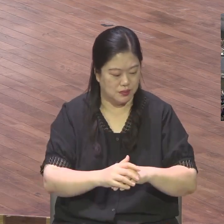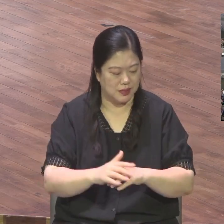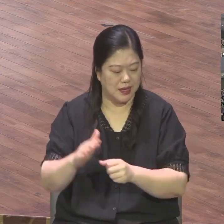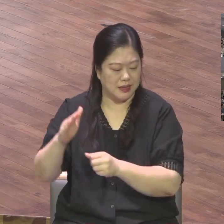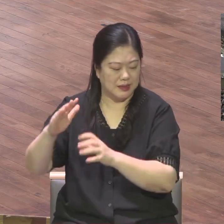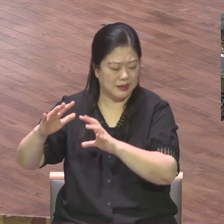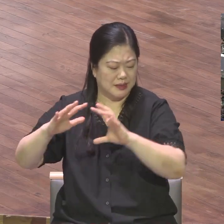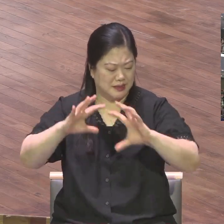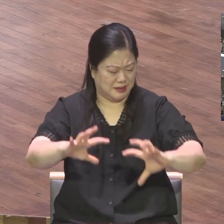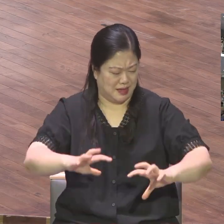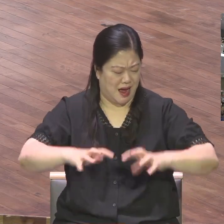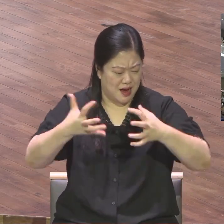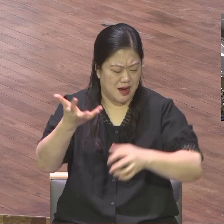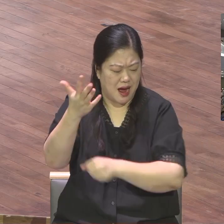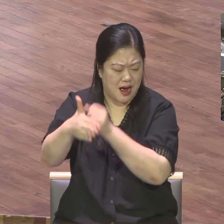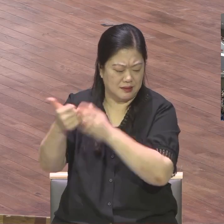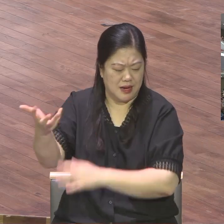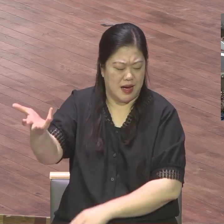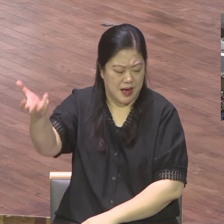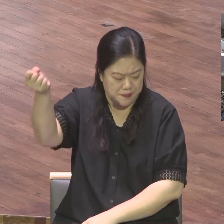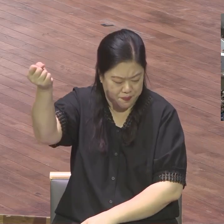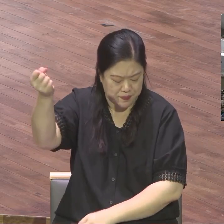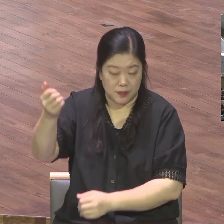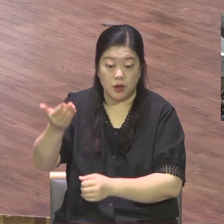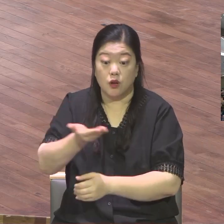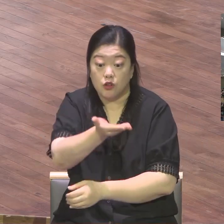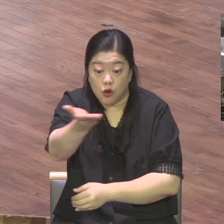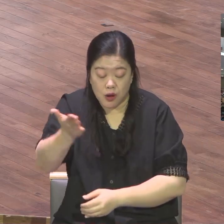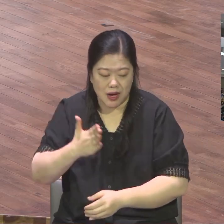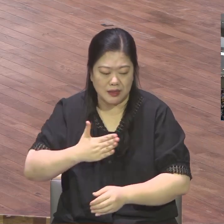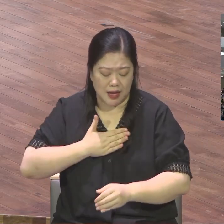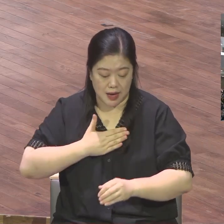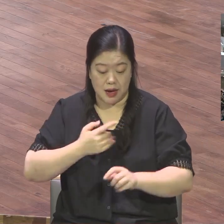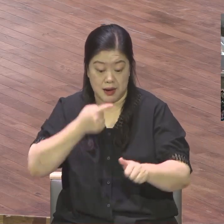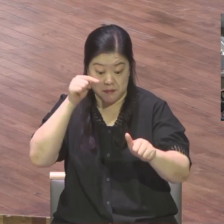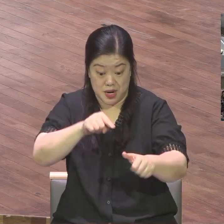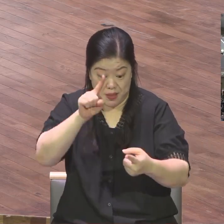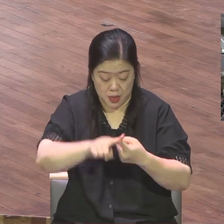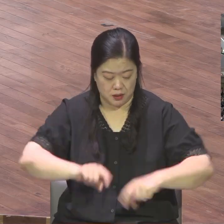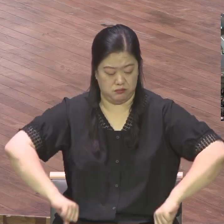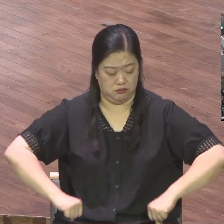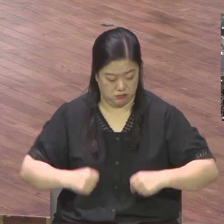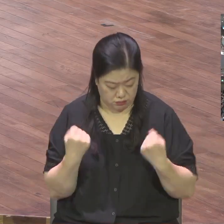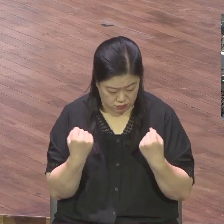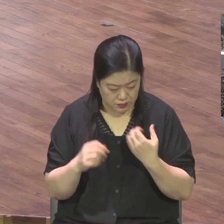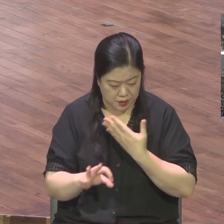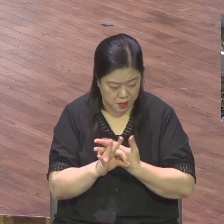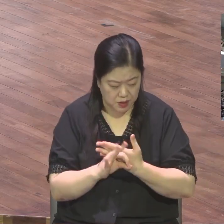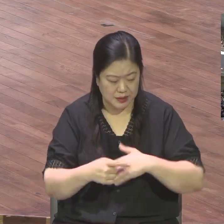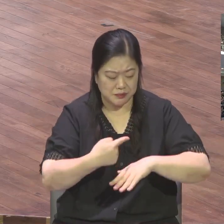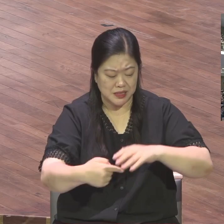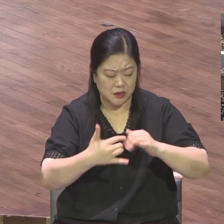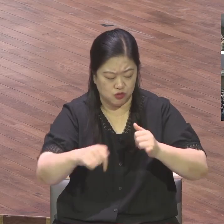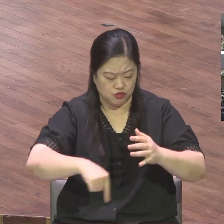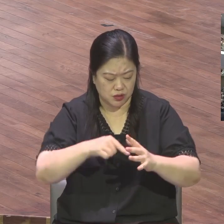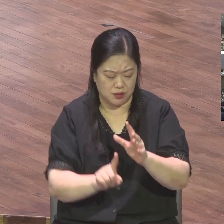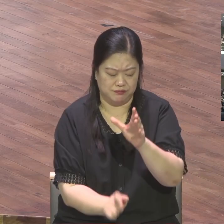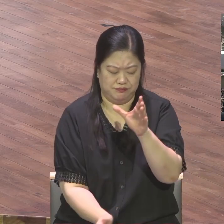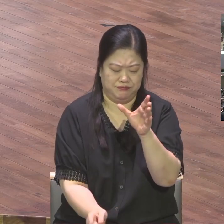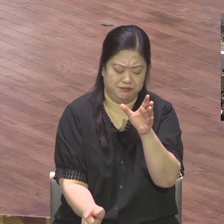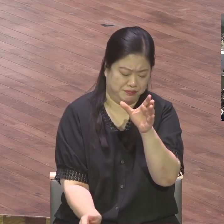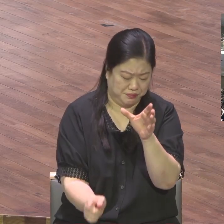말을 잘 듣고 내 언약을 지키면 너희는 모든 민족 중에서 내 소유가 되겠고